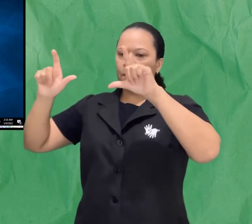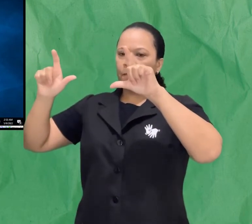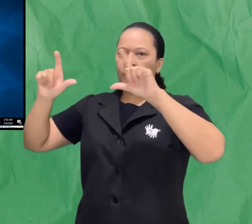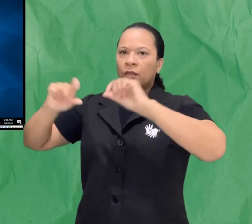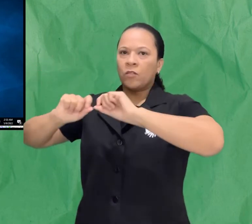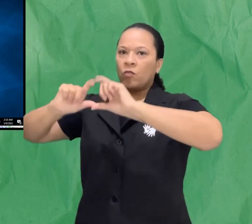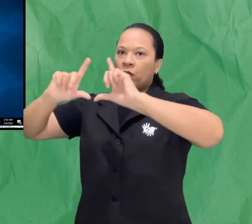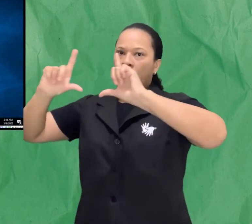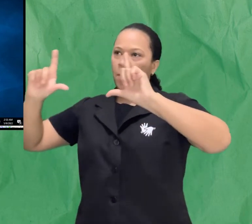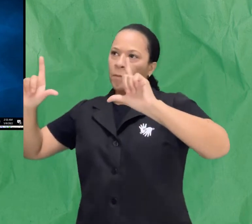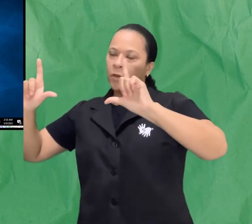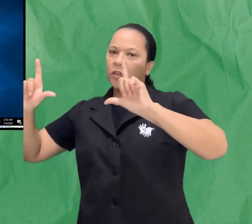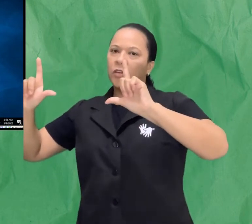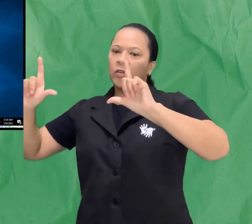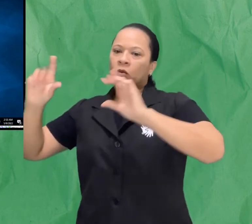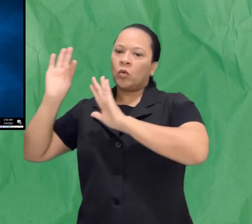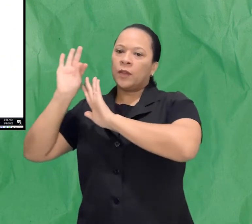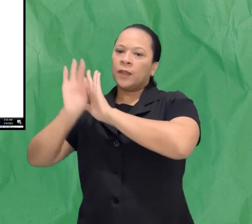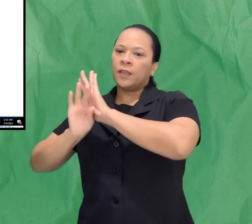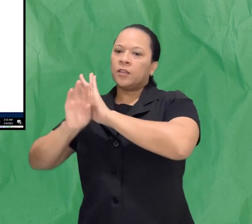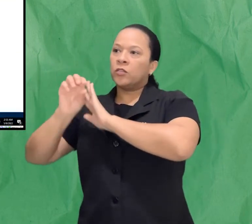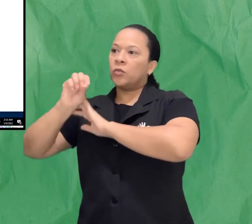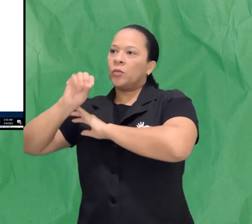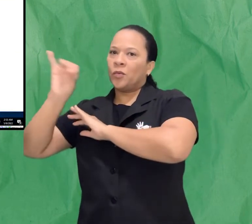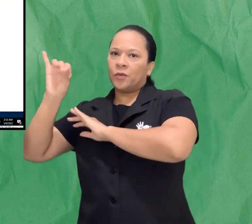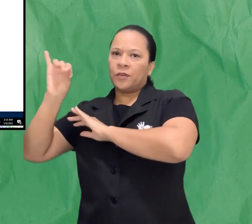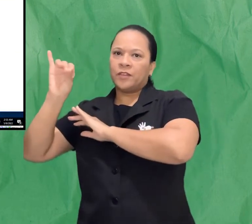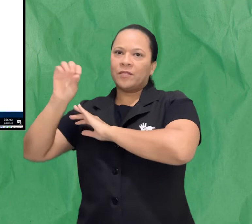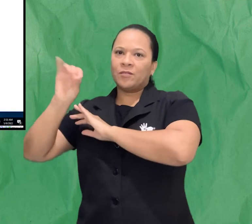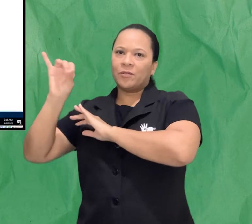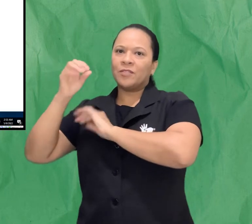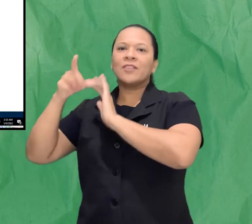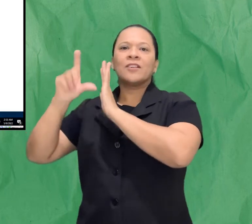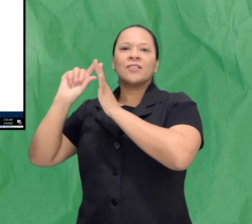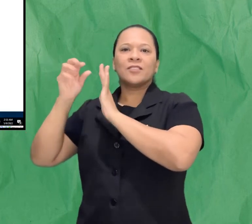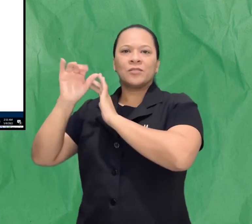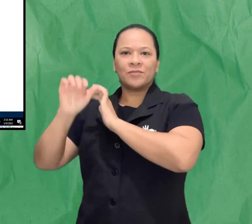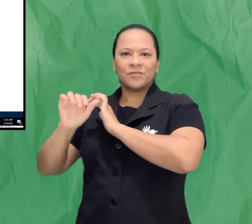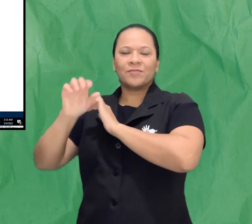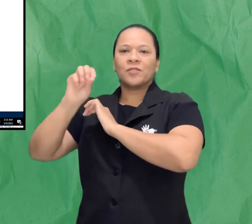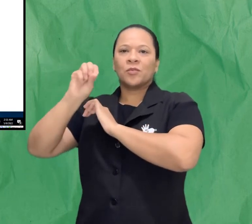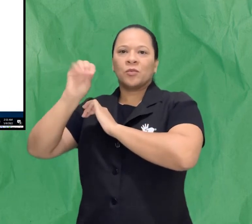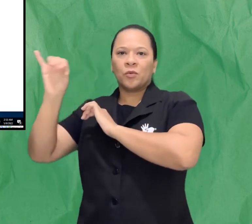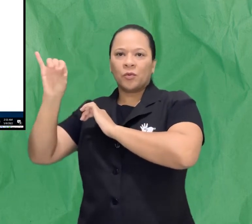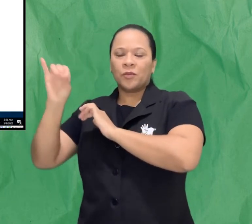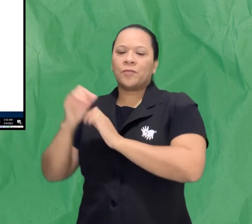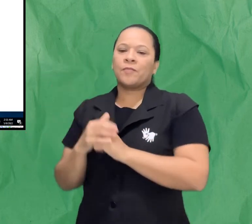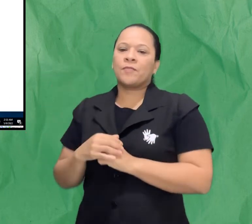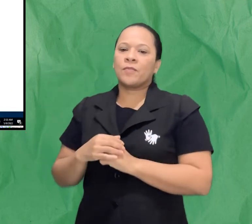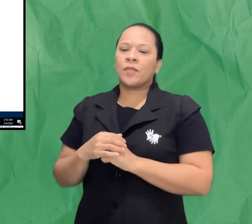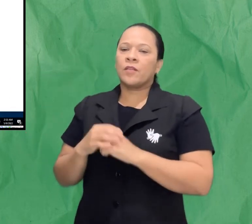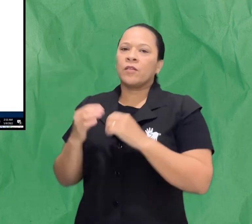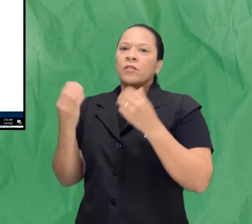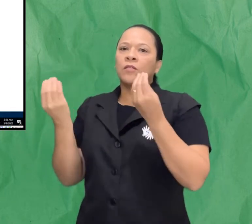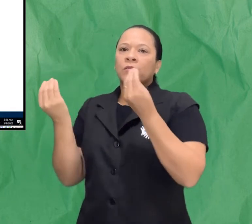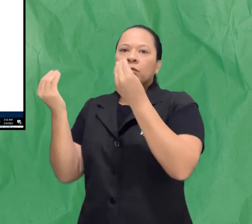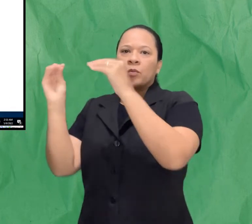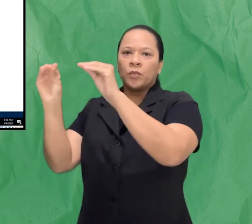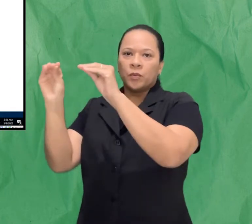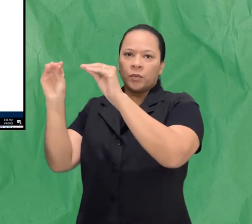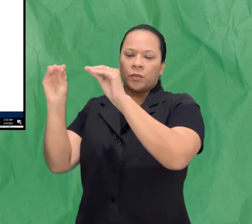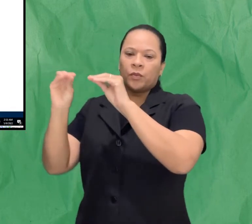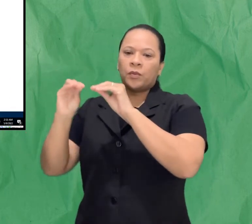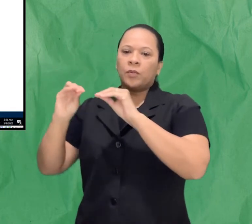navegador meu texto aqui, meu Oi, está aqui. Até agora eu quero o atalho de